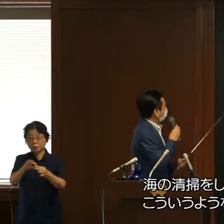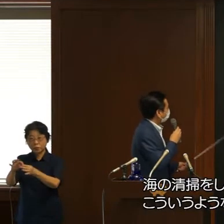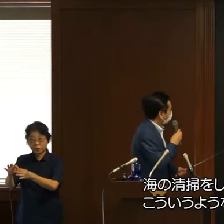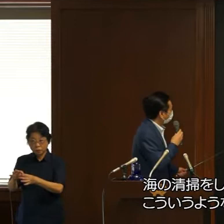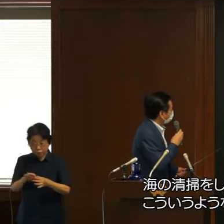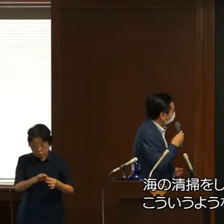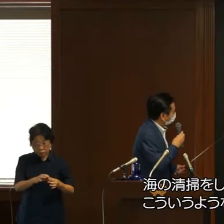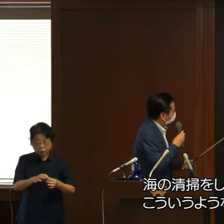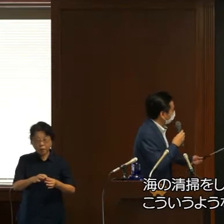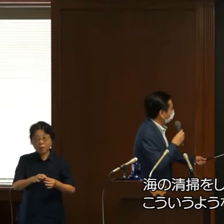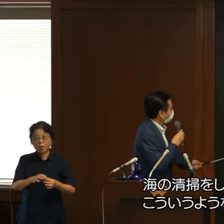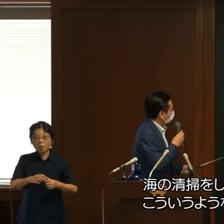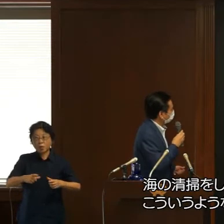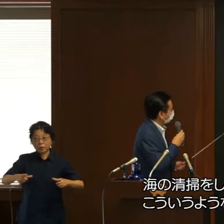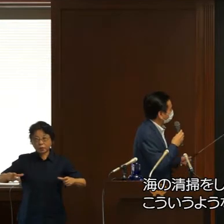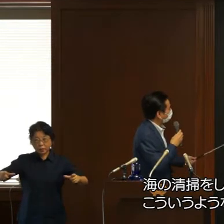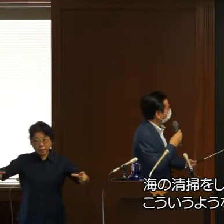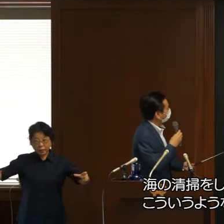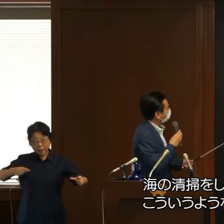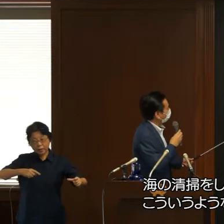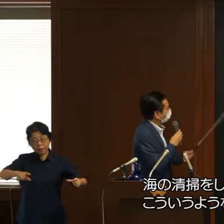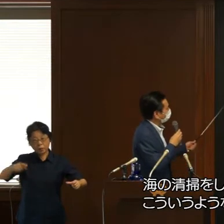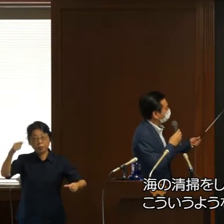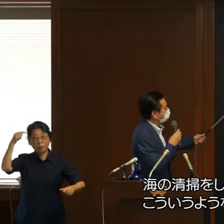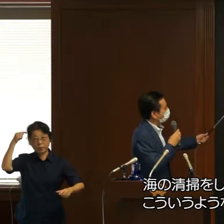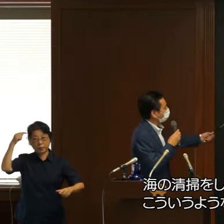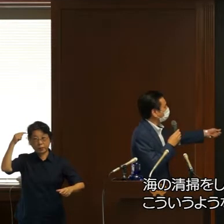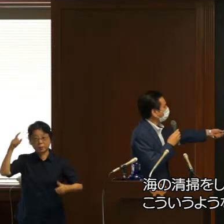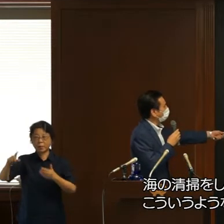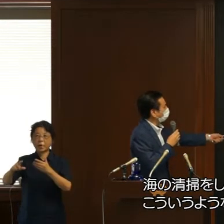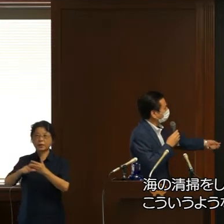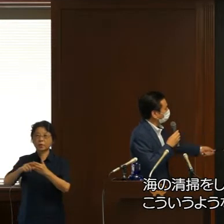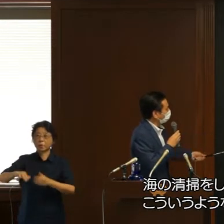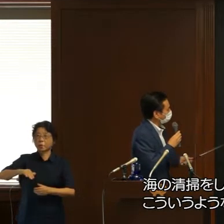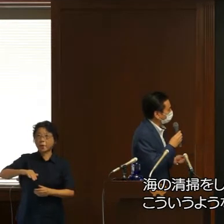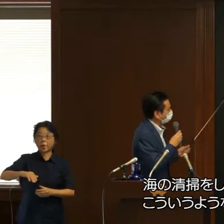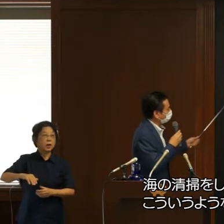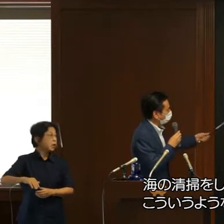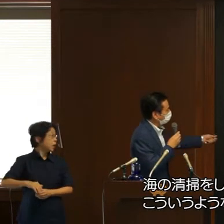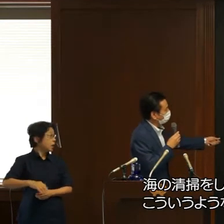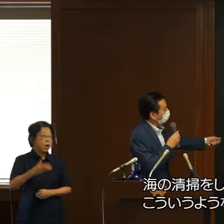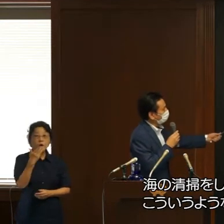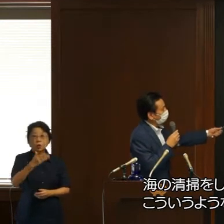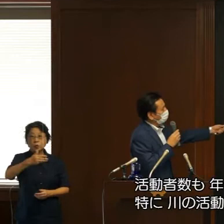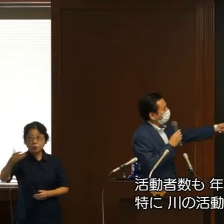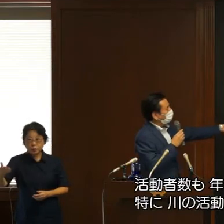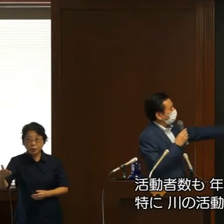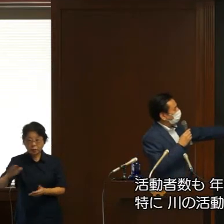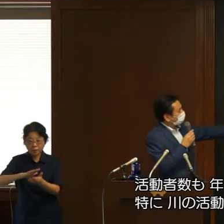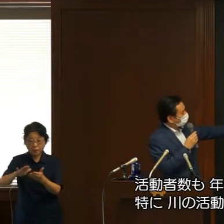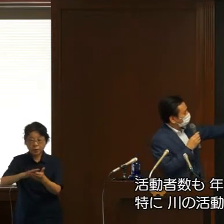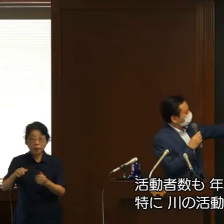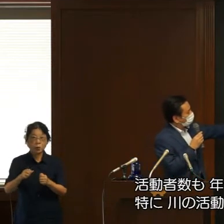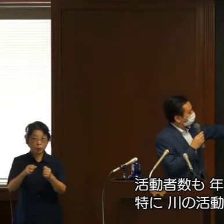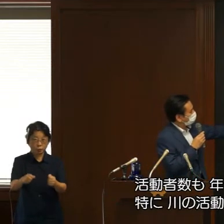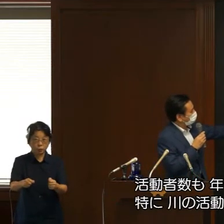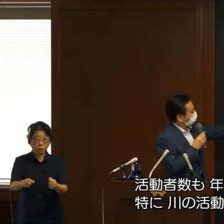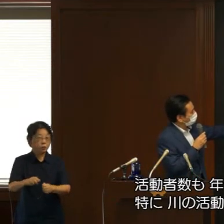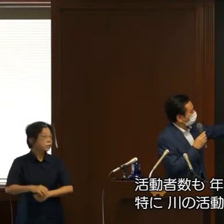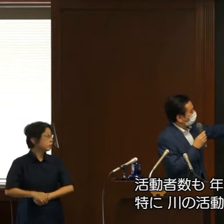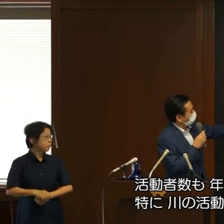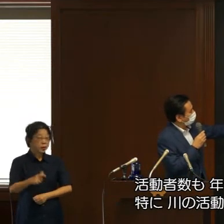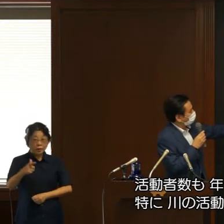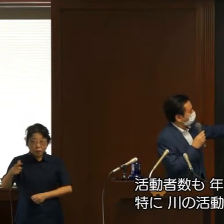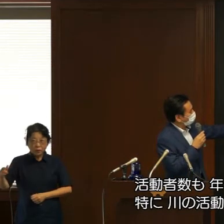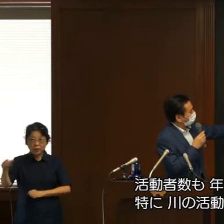が、まあ、こういう海を清掃したりとかですね、山に植林したり、まあ、こういうようなプロジェクト、活動者数